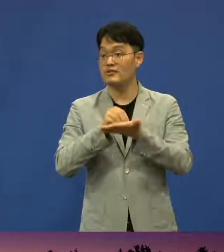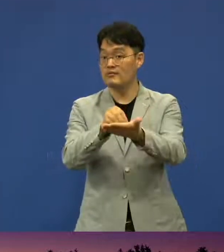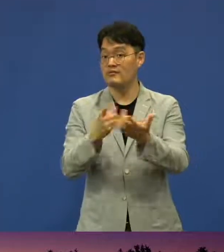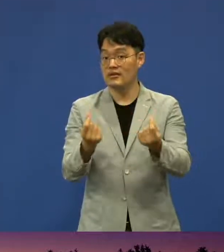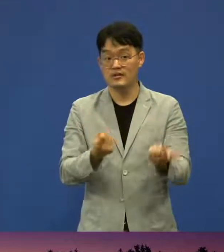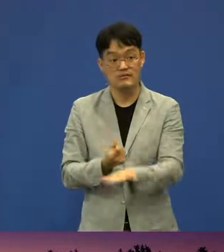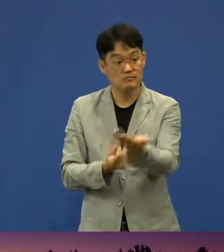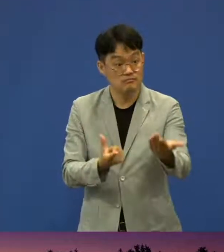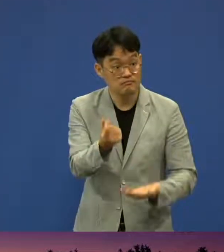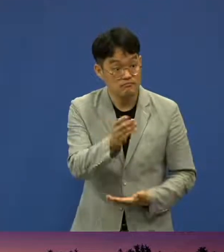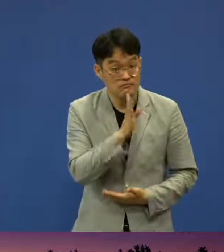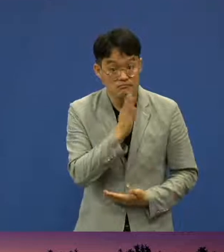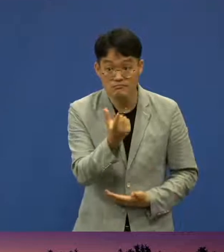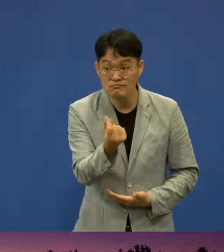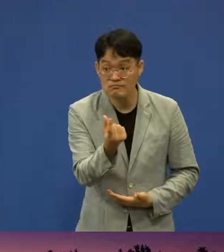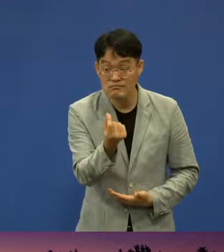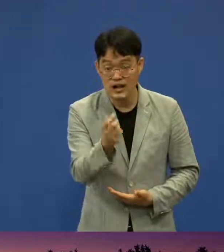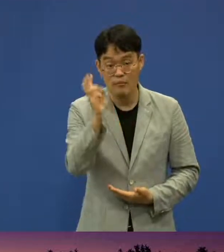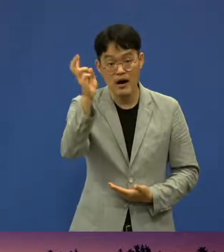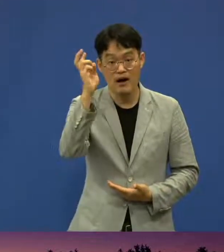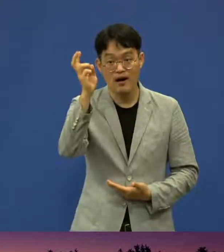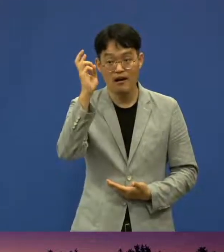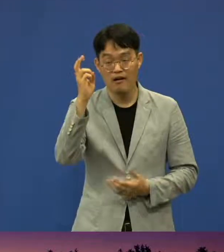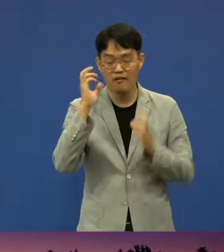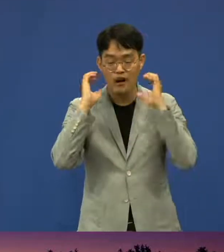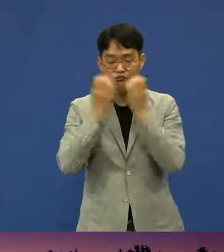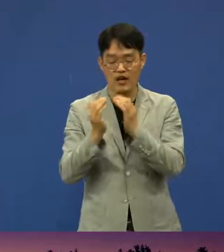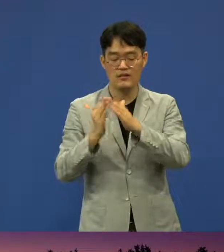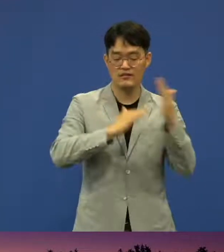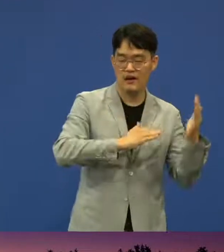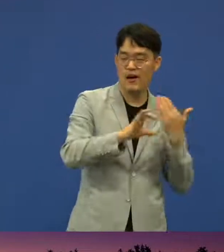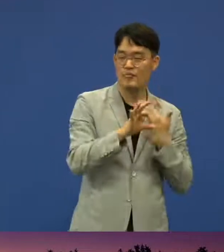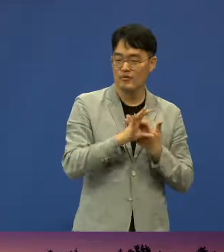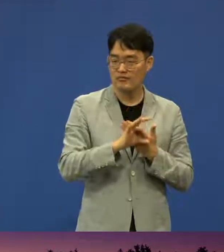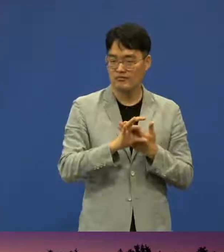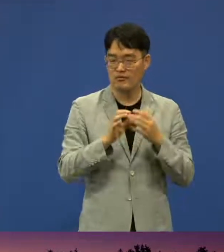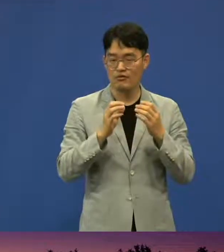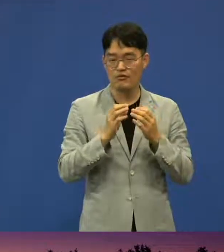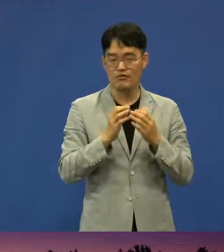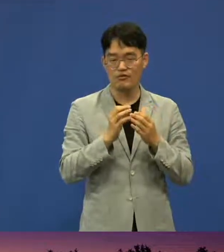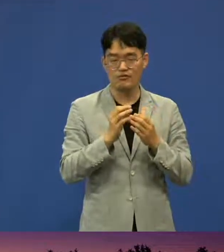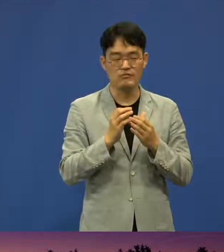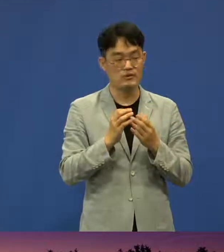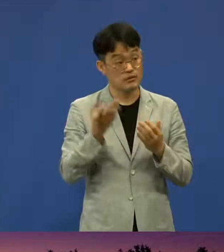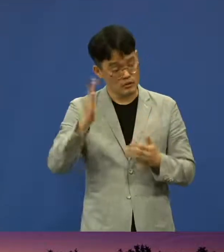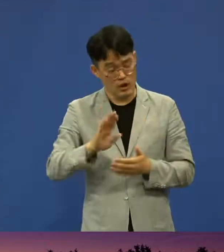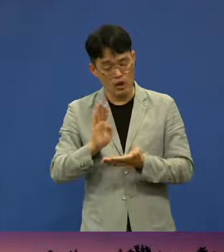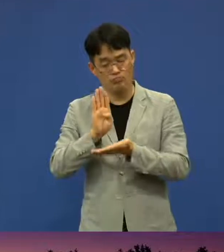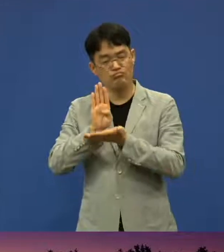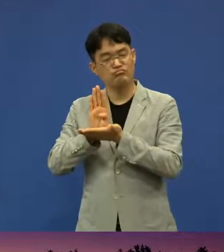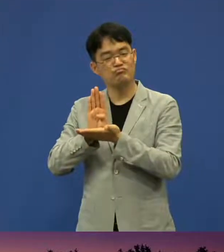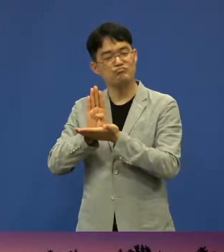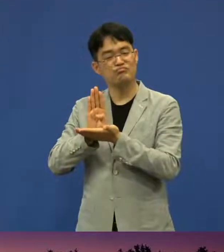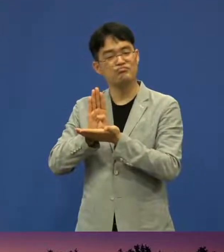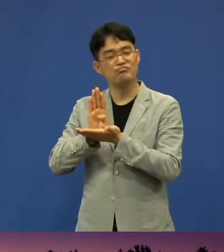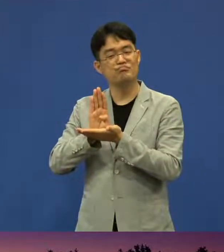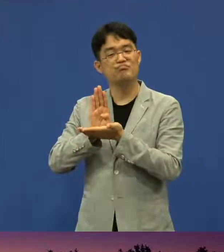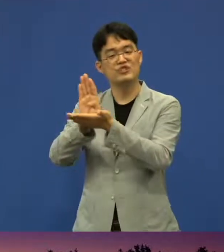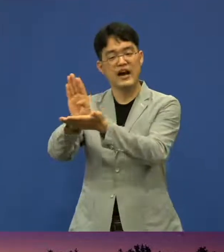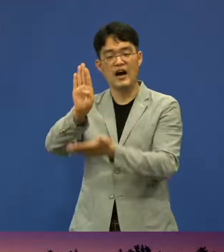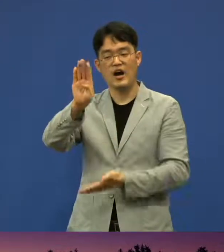네, 그런 것 같아요. 그런데 분당에 가면, 분당에 이사를 오는 사람들은 참 고민을 많이